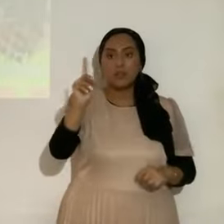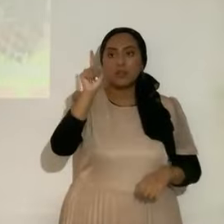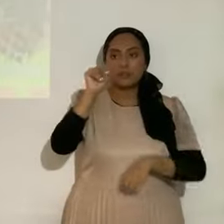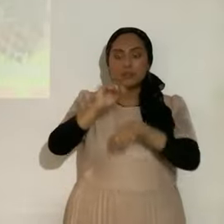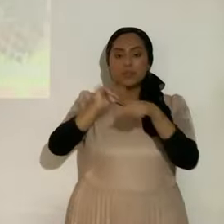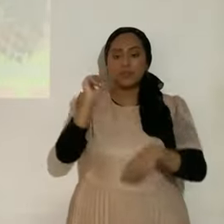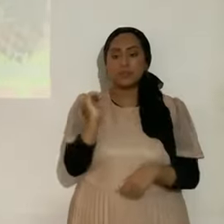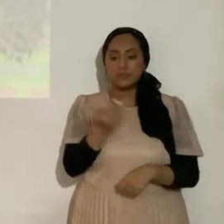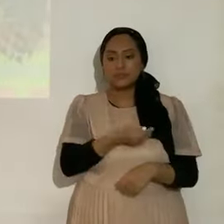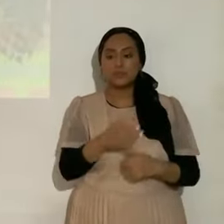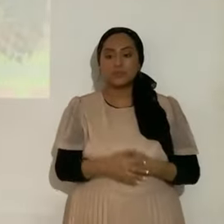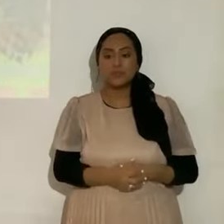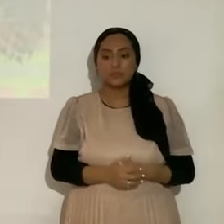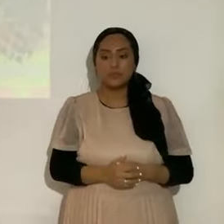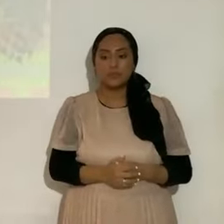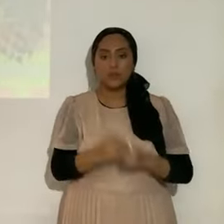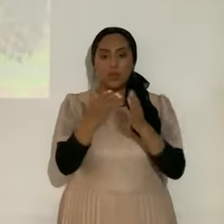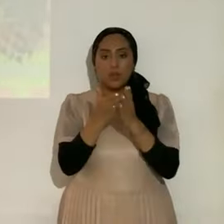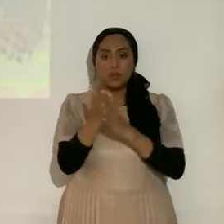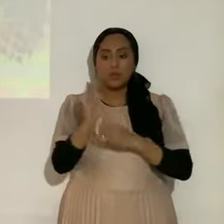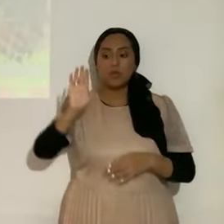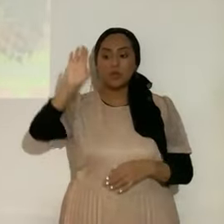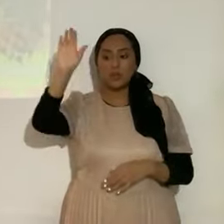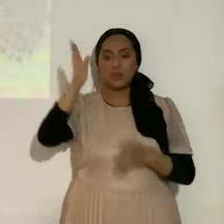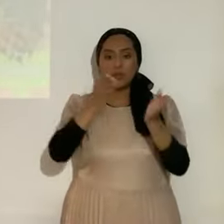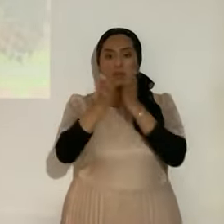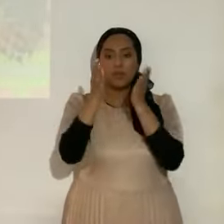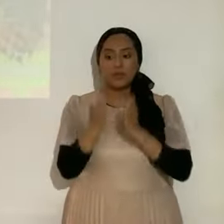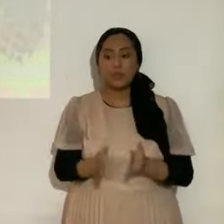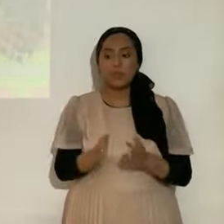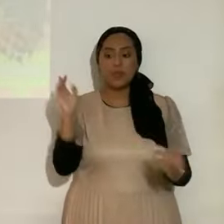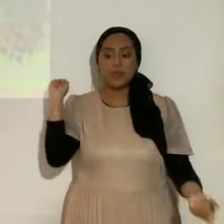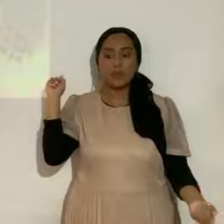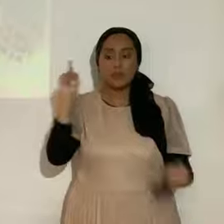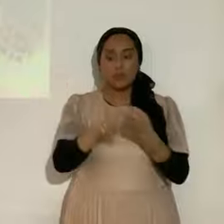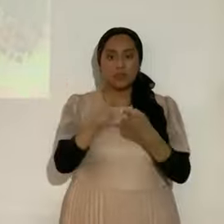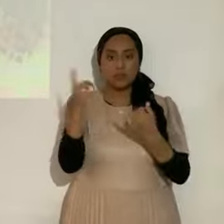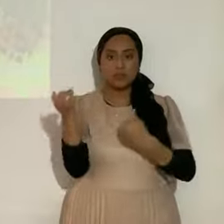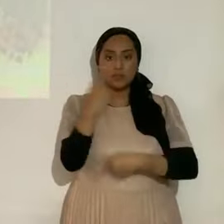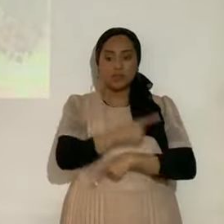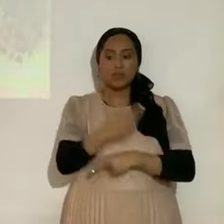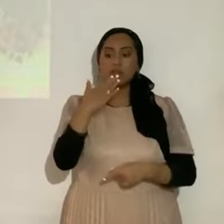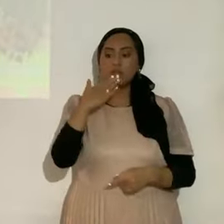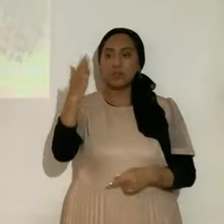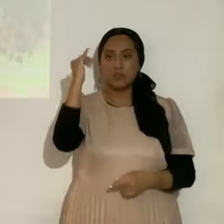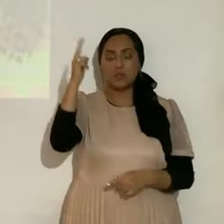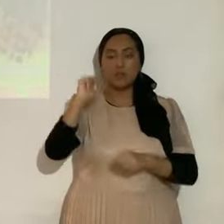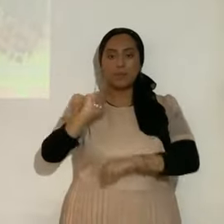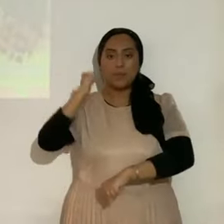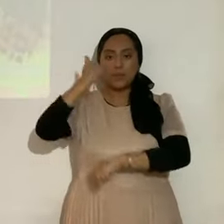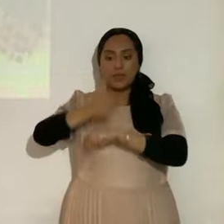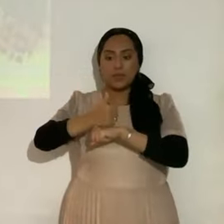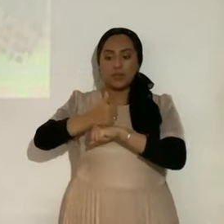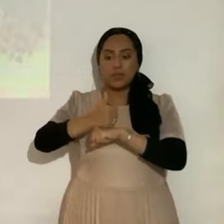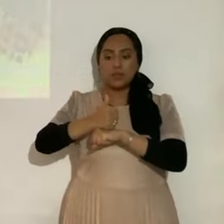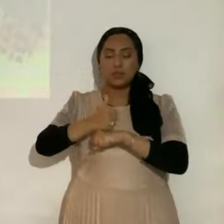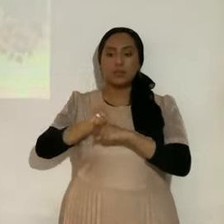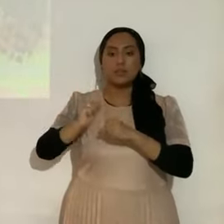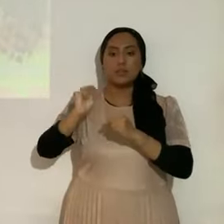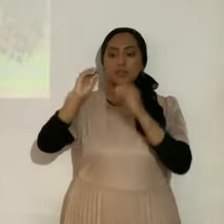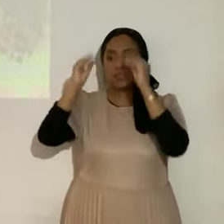llamado y también a través de sus discípulos, sus talmidín, que hasta el día de hoy, bendito Yahweh ha levantado maestros,